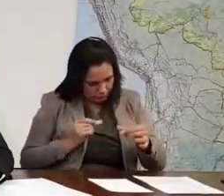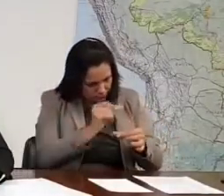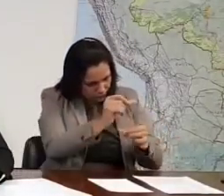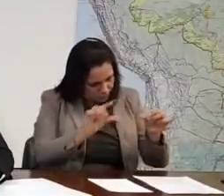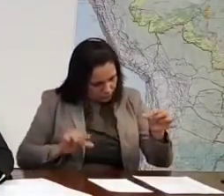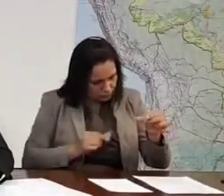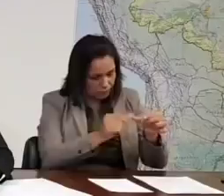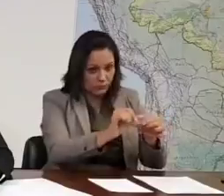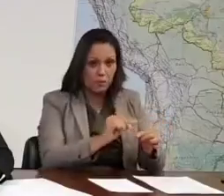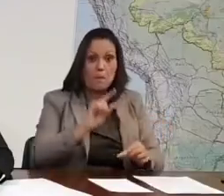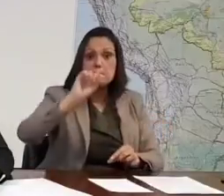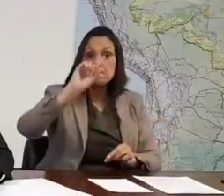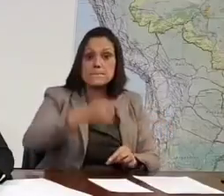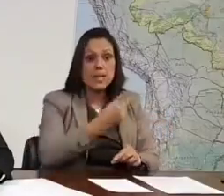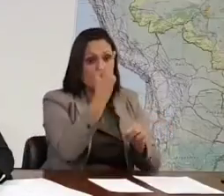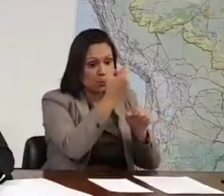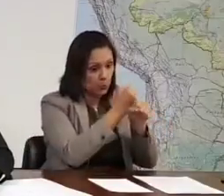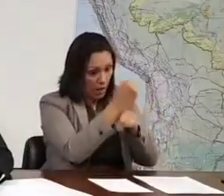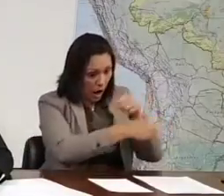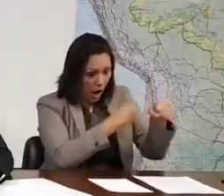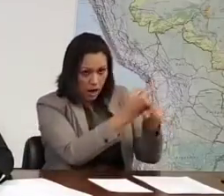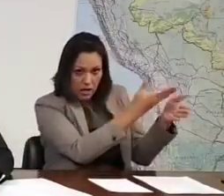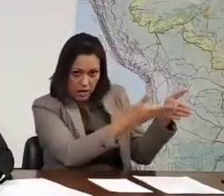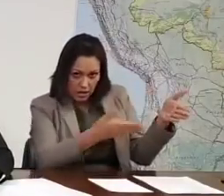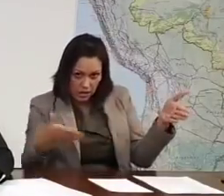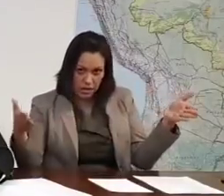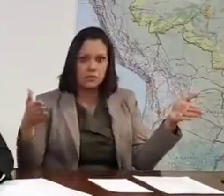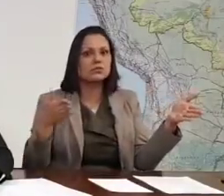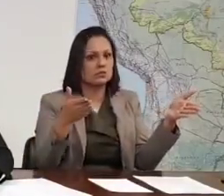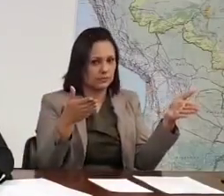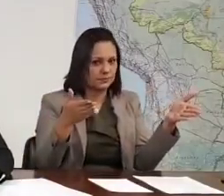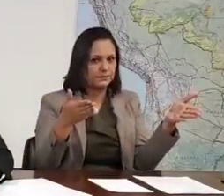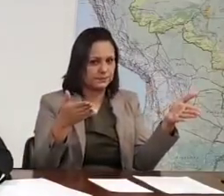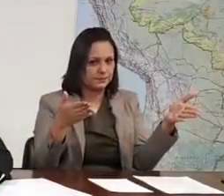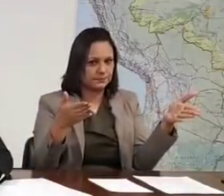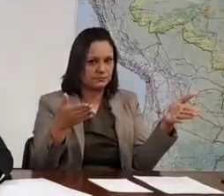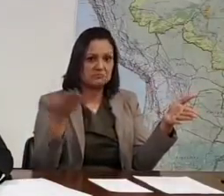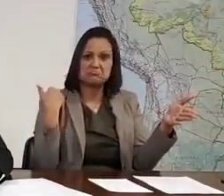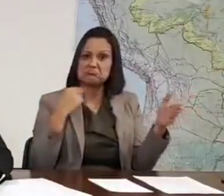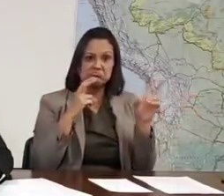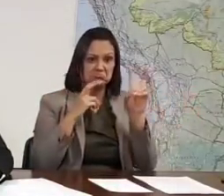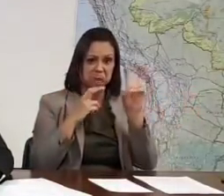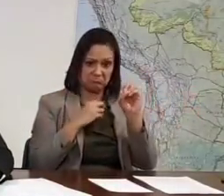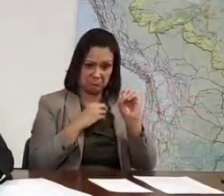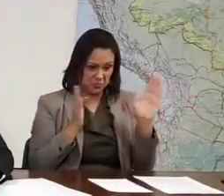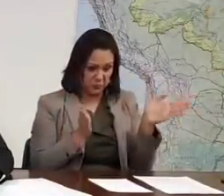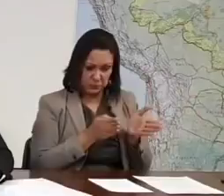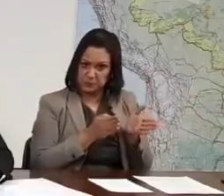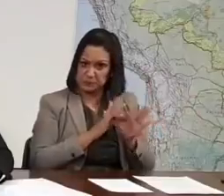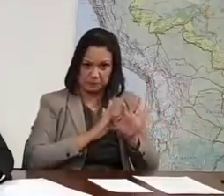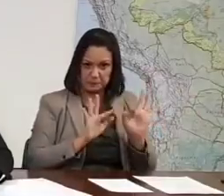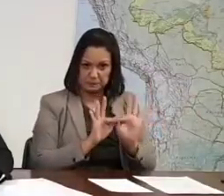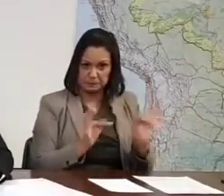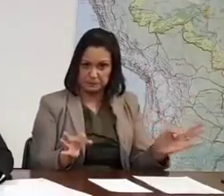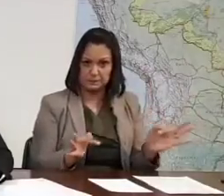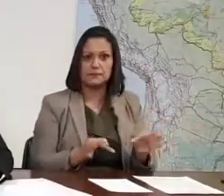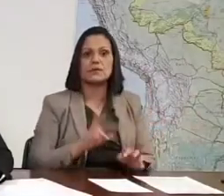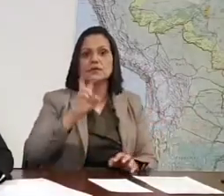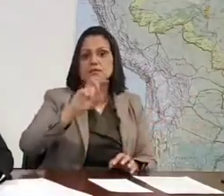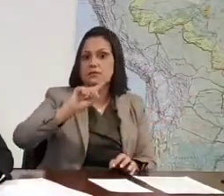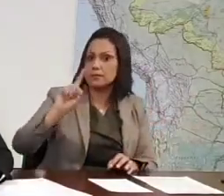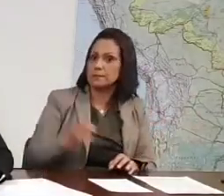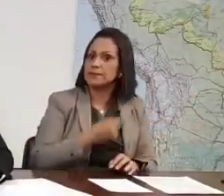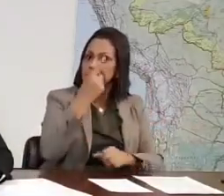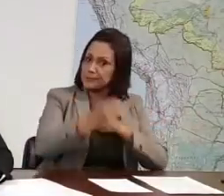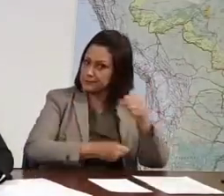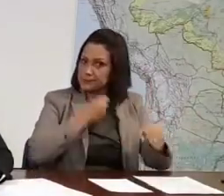circunstâncias. 1.000 por ano para armas e munições de uso restrito. Eram 50. Passou para 1.000. 5.000 por